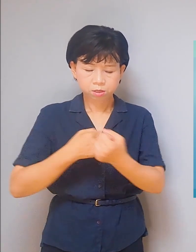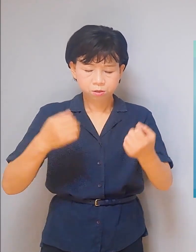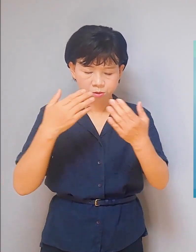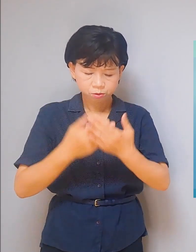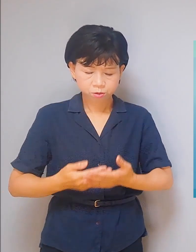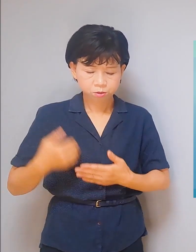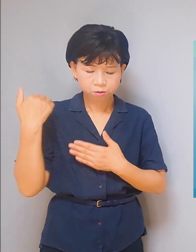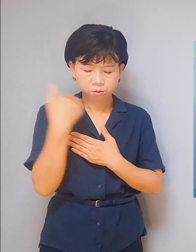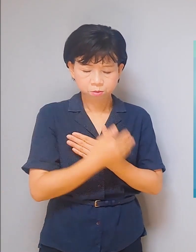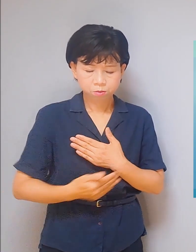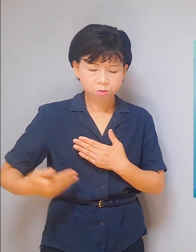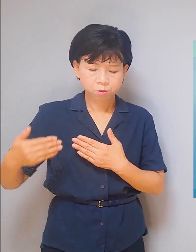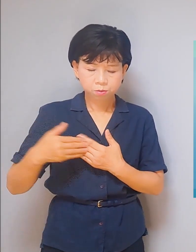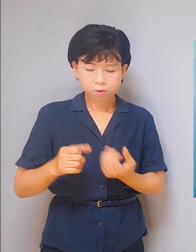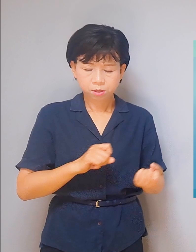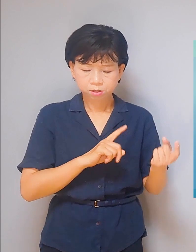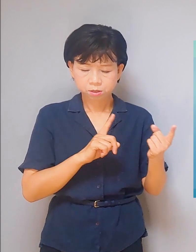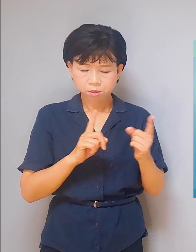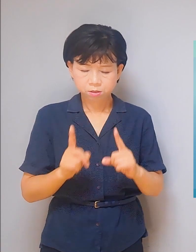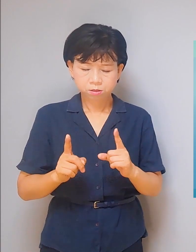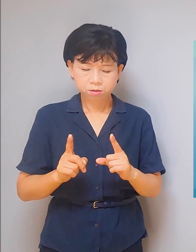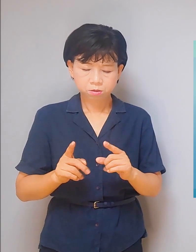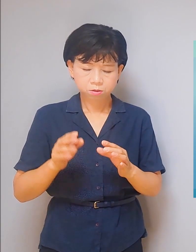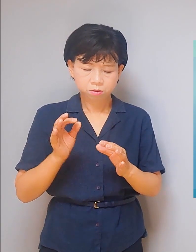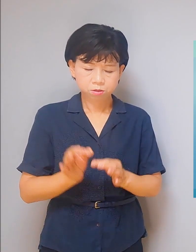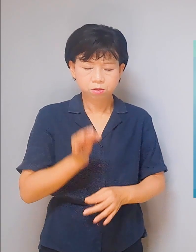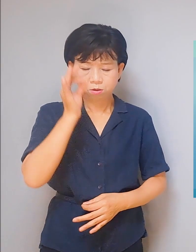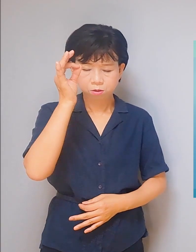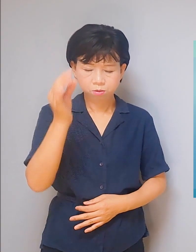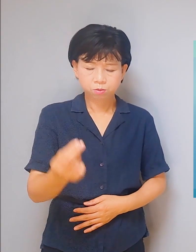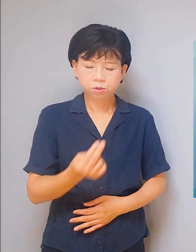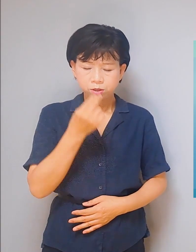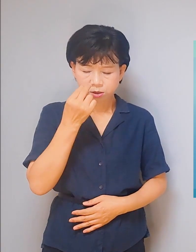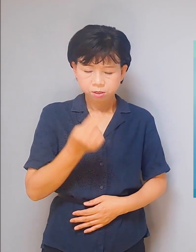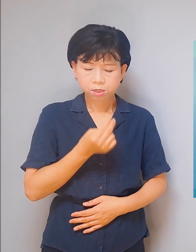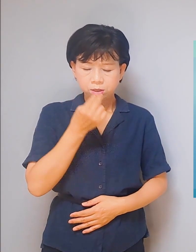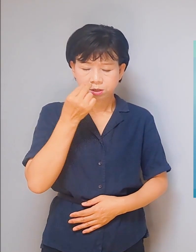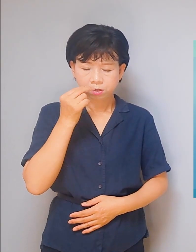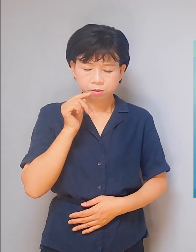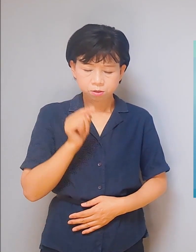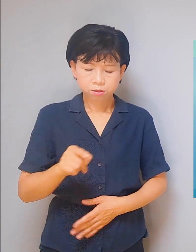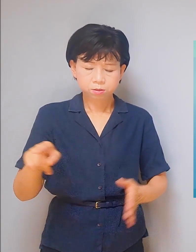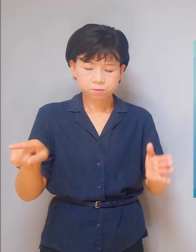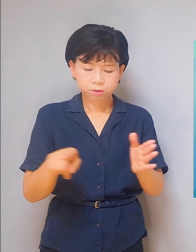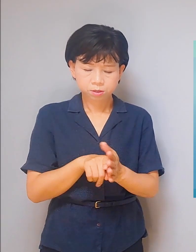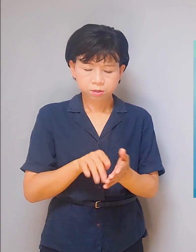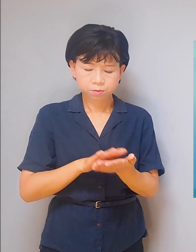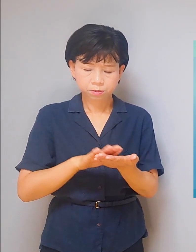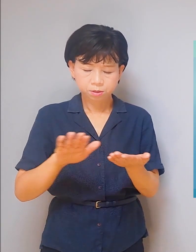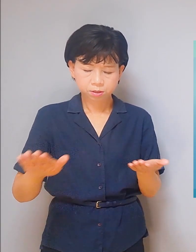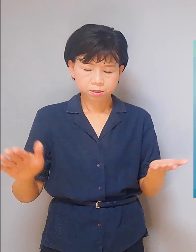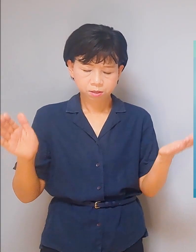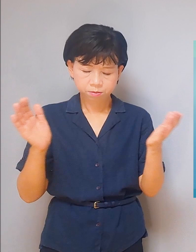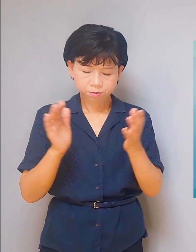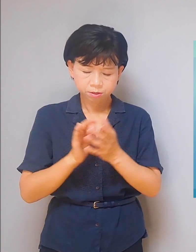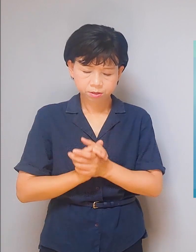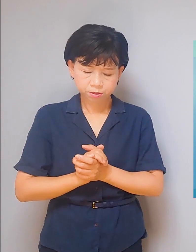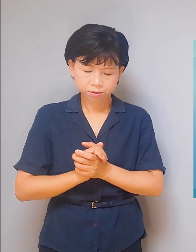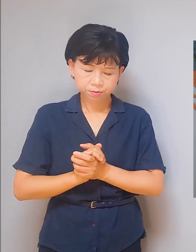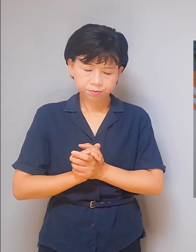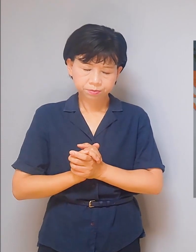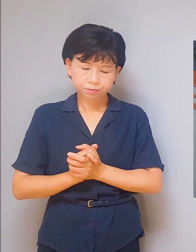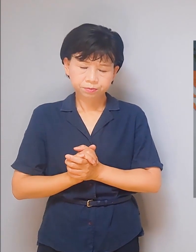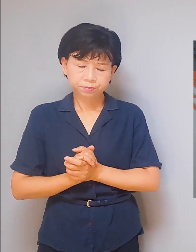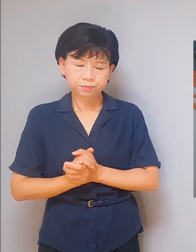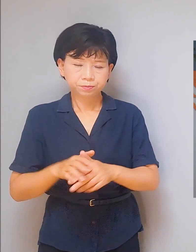죄를 사하여 주시는 것과 몸이 다시 사는 것과 영원히 사는 것을 믿사옵나이다.